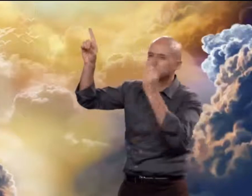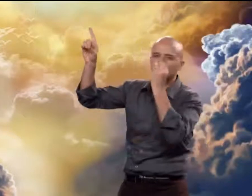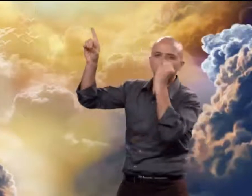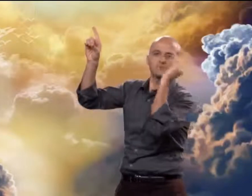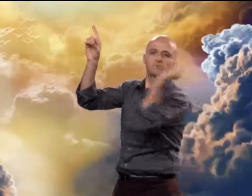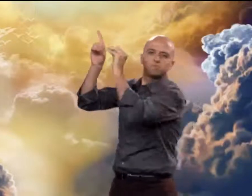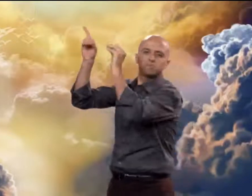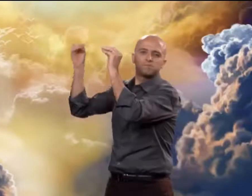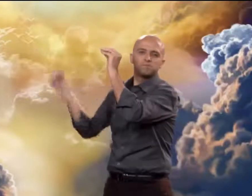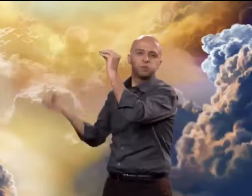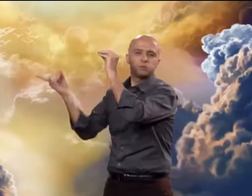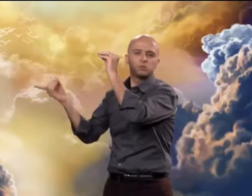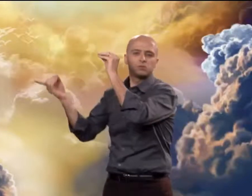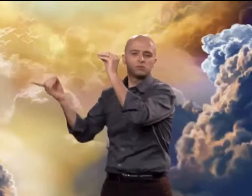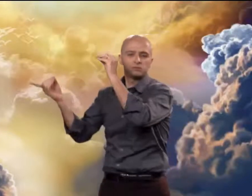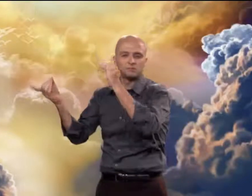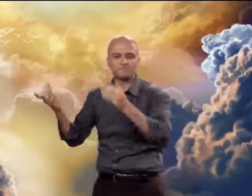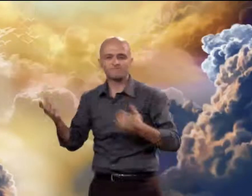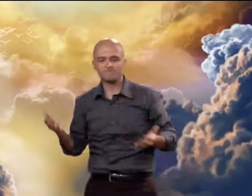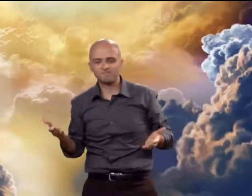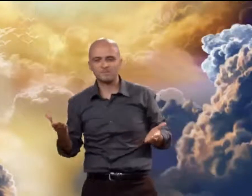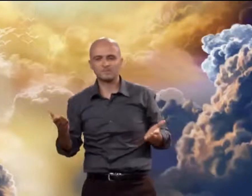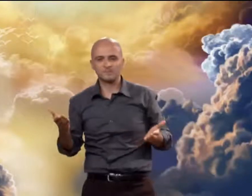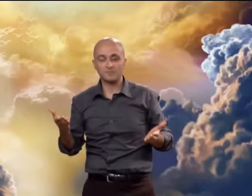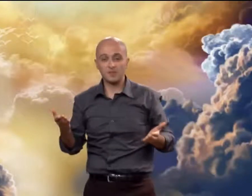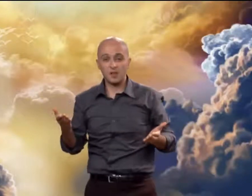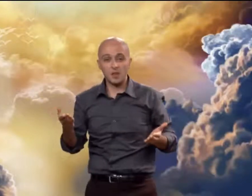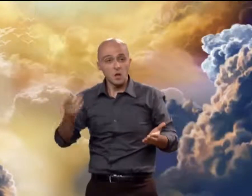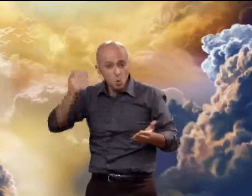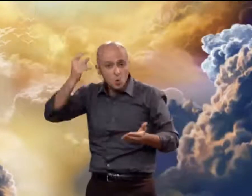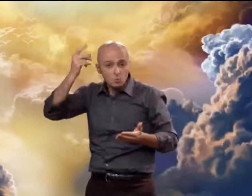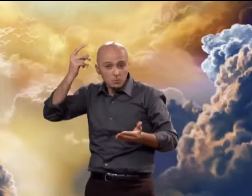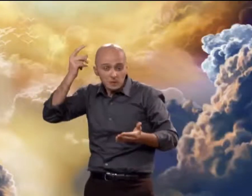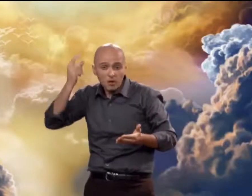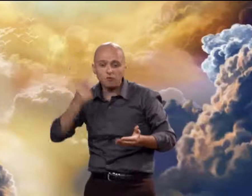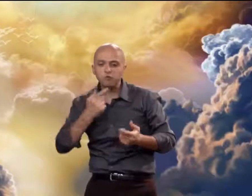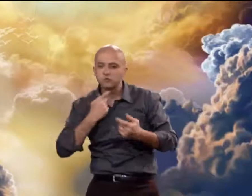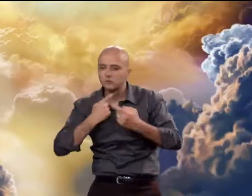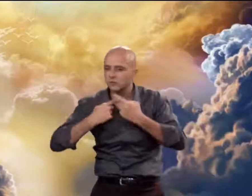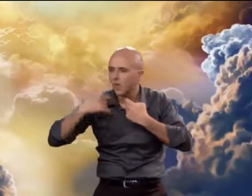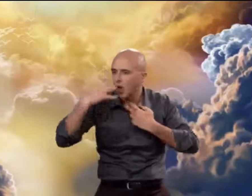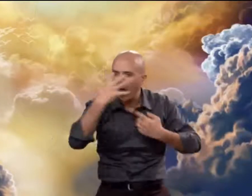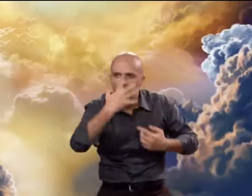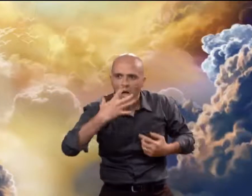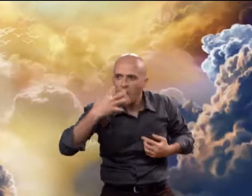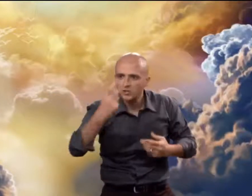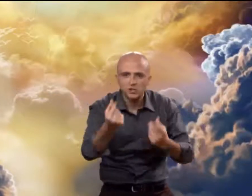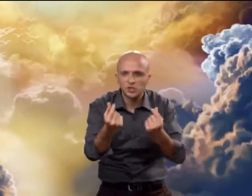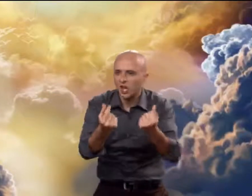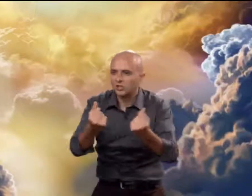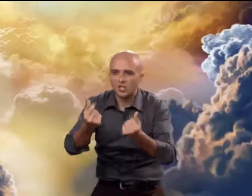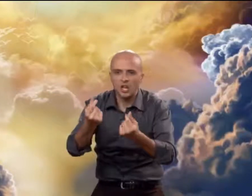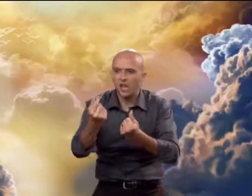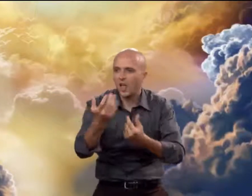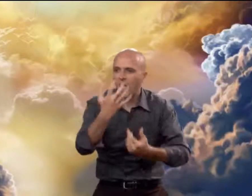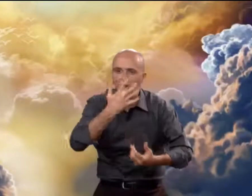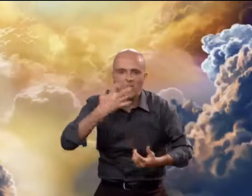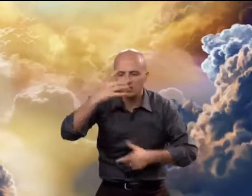Em vista desse grande dia, a palavra de Deus convida as pessoas a buscá-lo com arrependimento. O dia do Senhor está chegando,